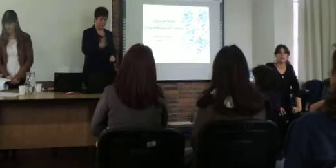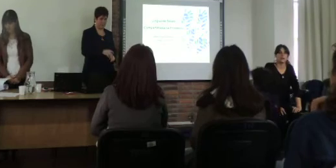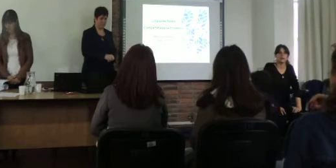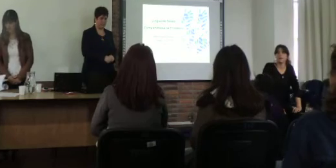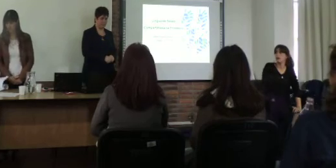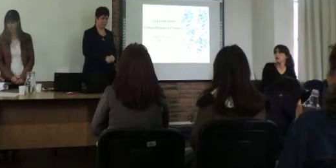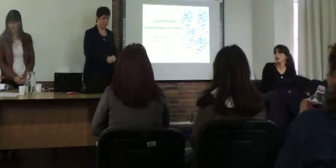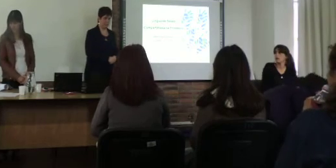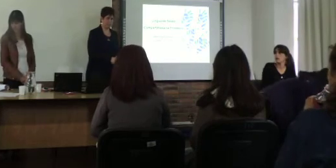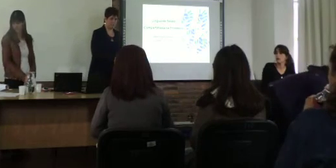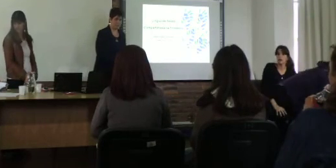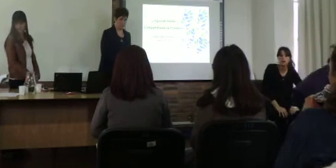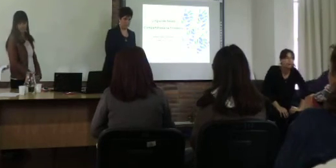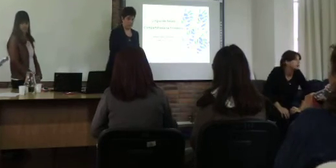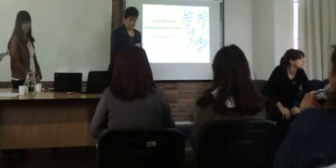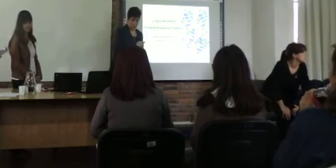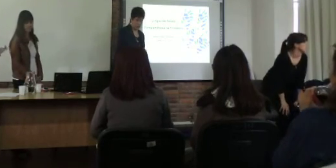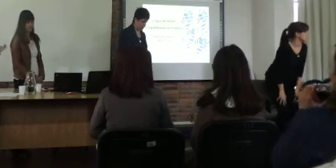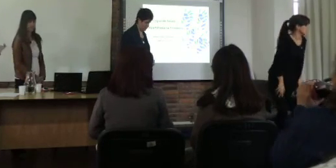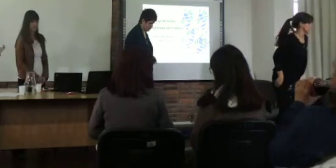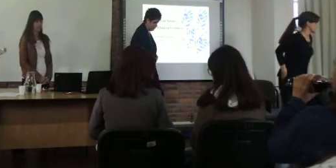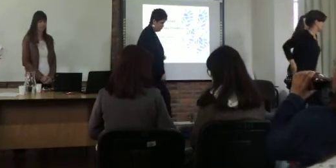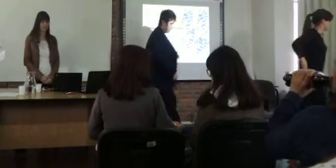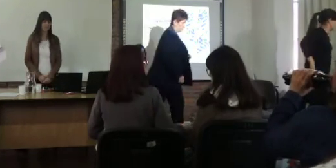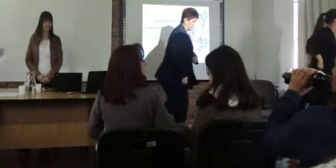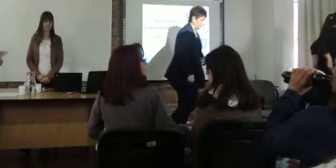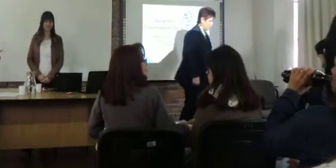Bien. Voy a presentar a Mariana.